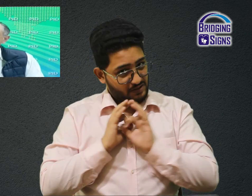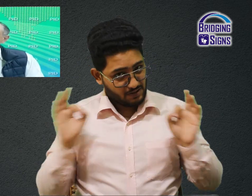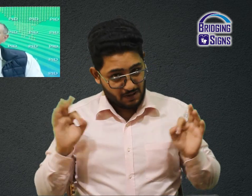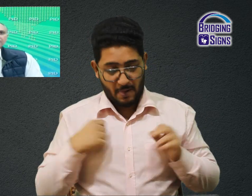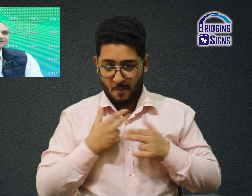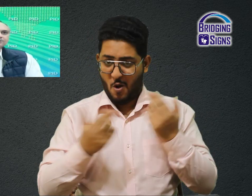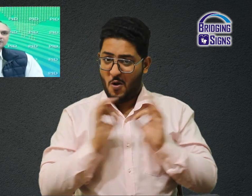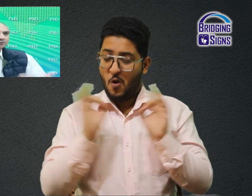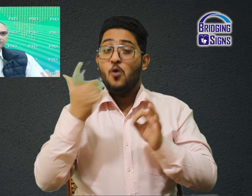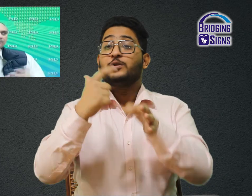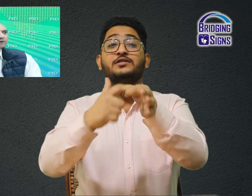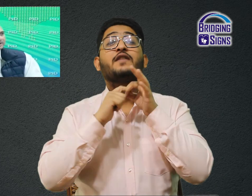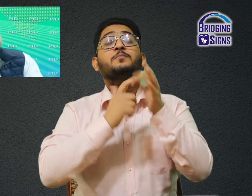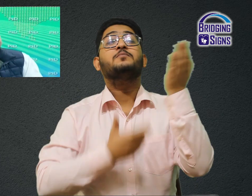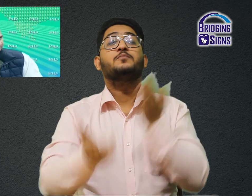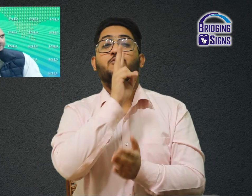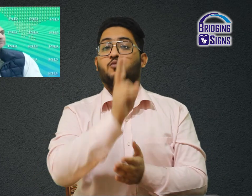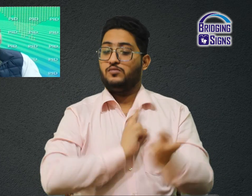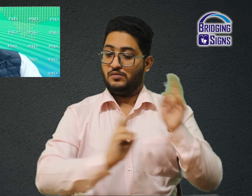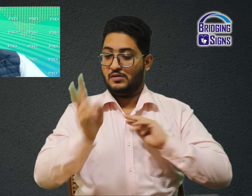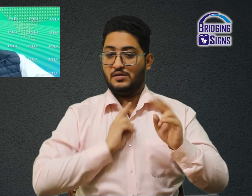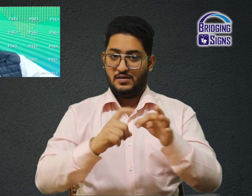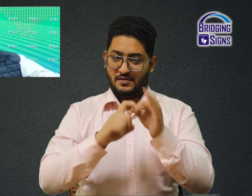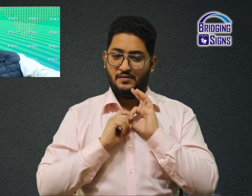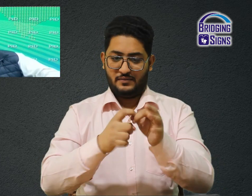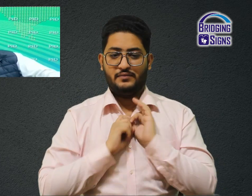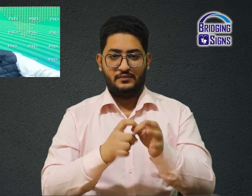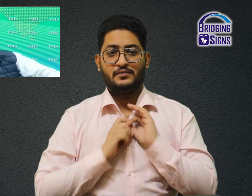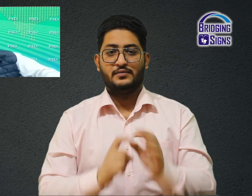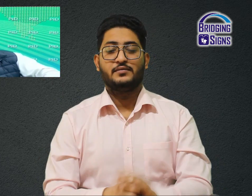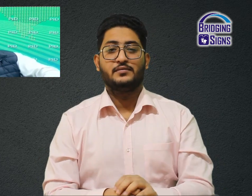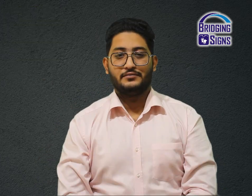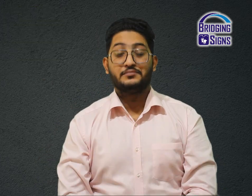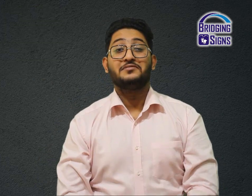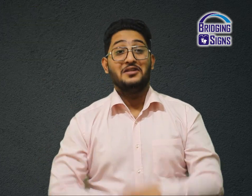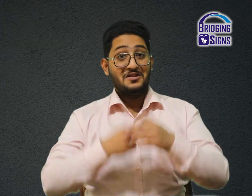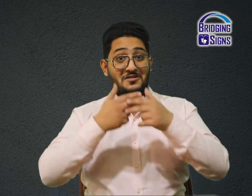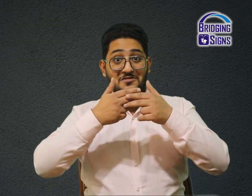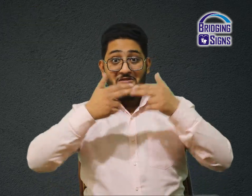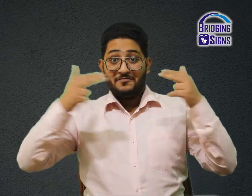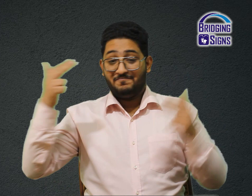गुफ्तगू खत्म करता हूँ, कोई क्वेश्चंस होंगे उसको हम लोग तैयार है आंसर करने के लिए। बहुत शुक्रिया जी।